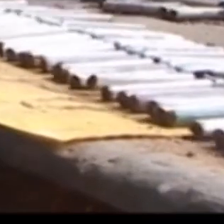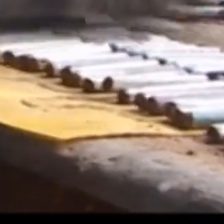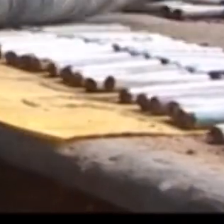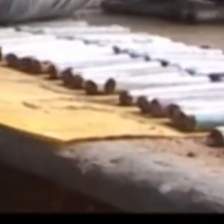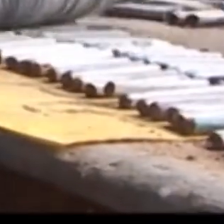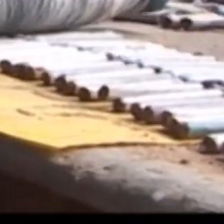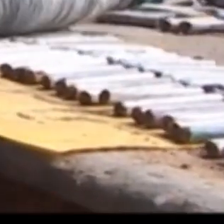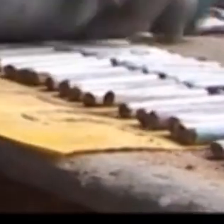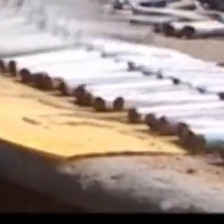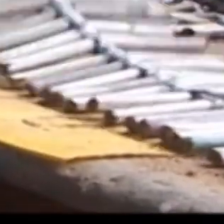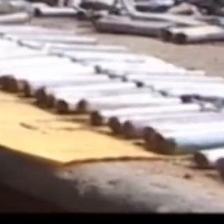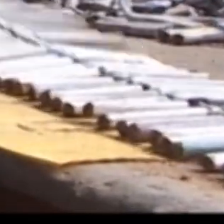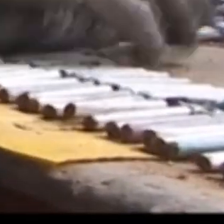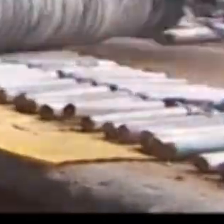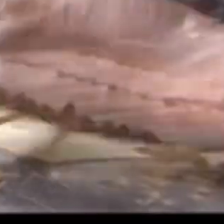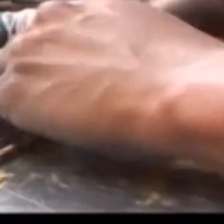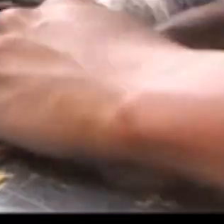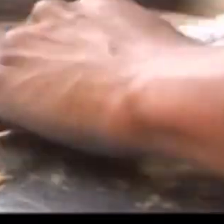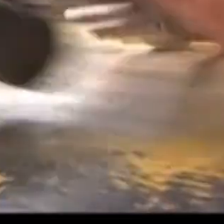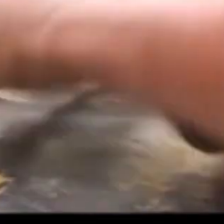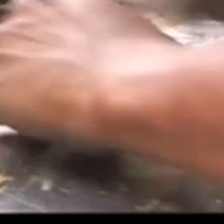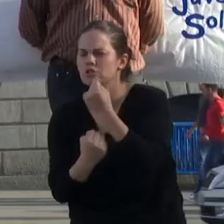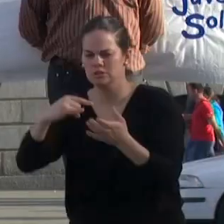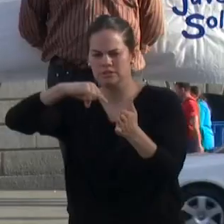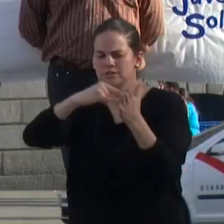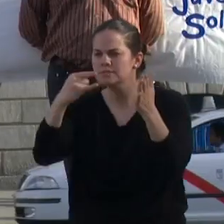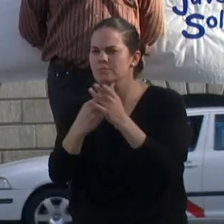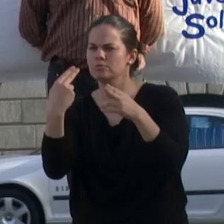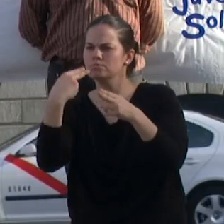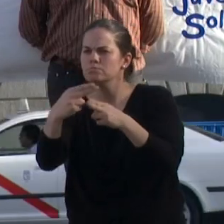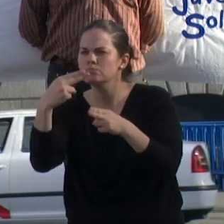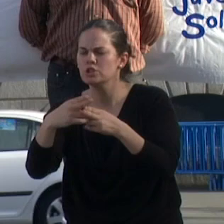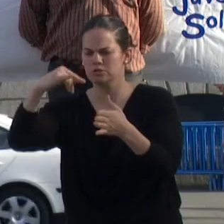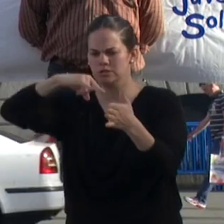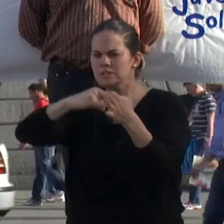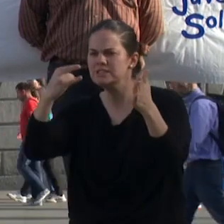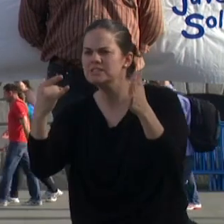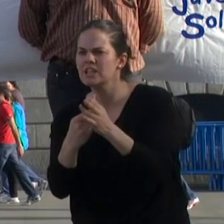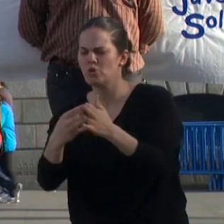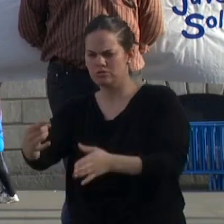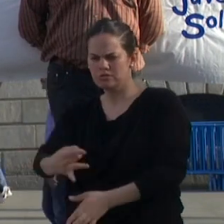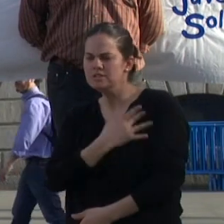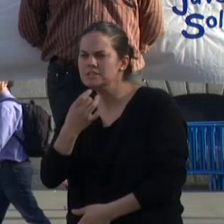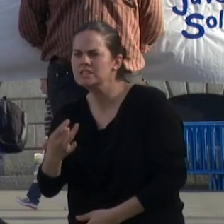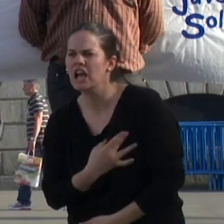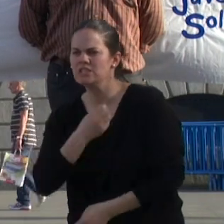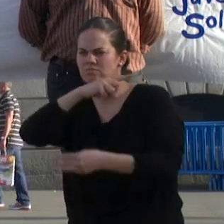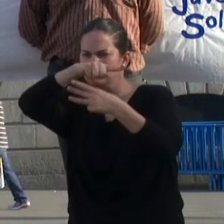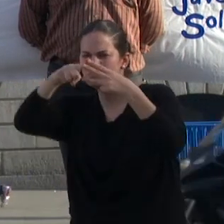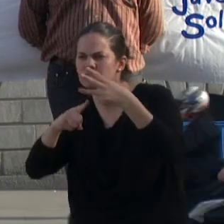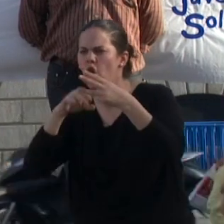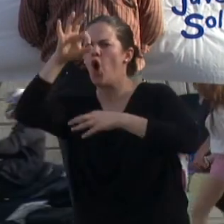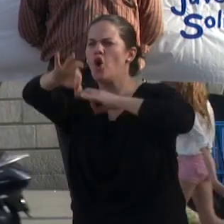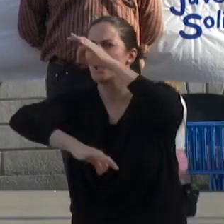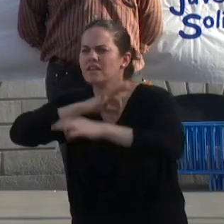Hay un sistema económico, un sistema político, un sistema sindical